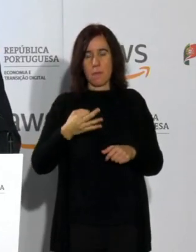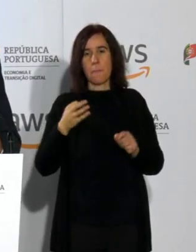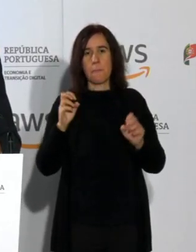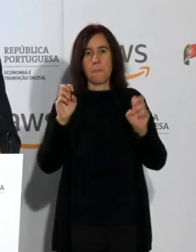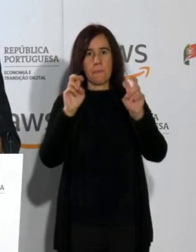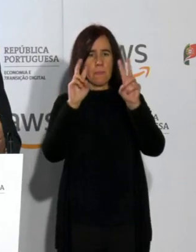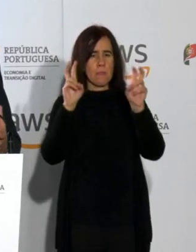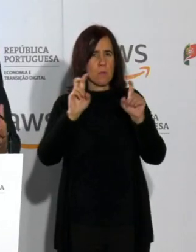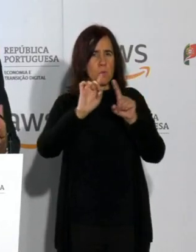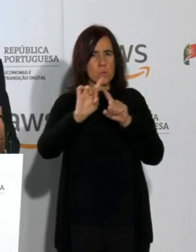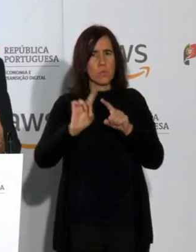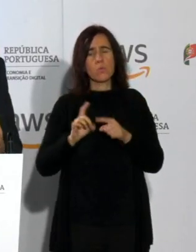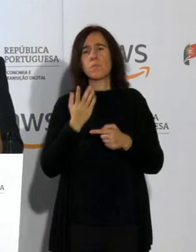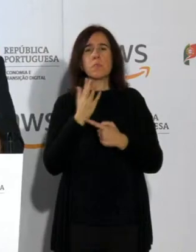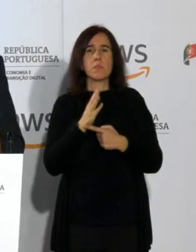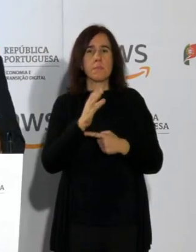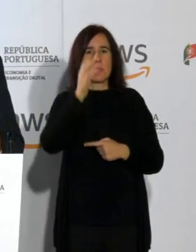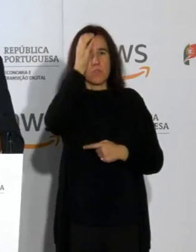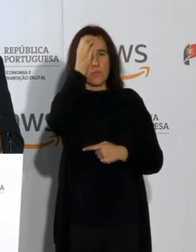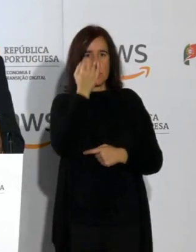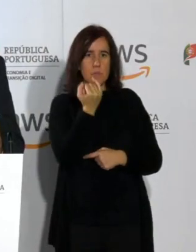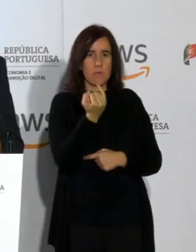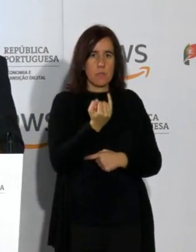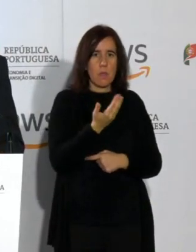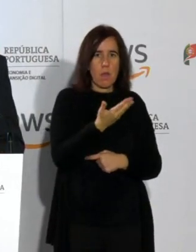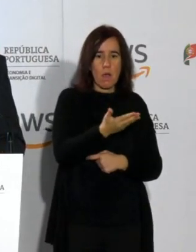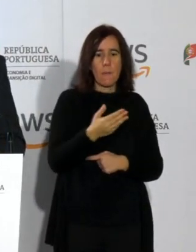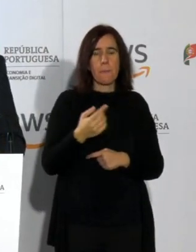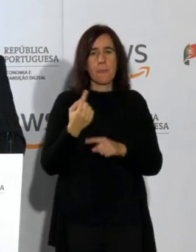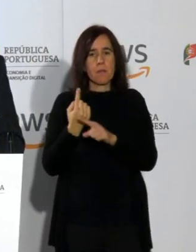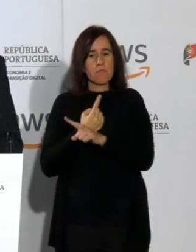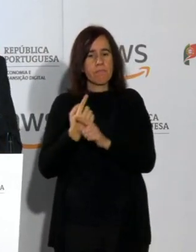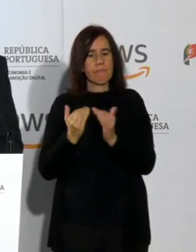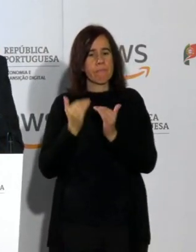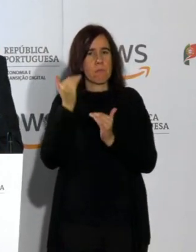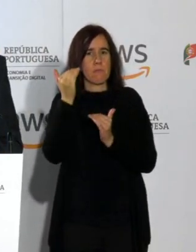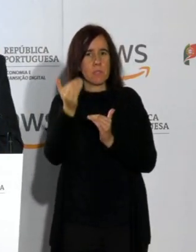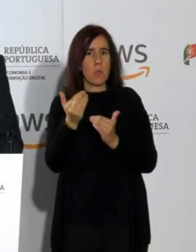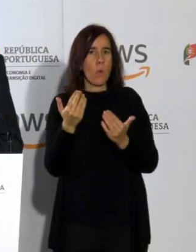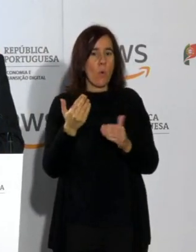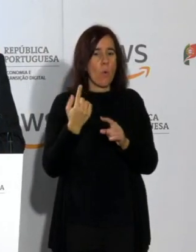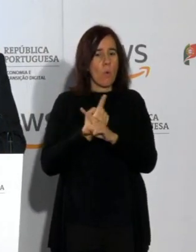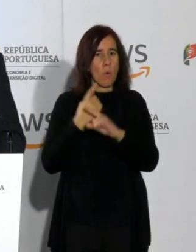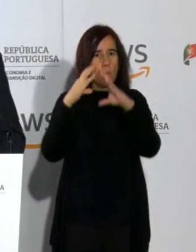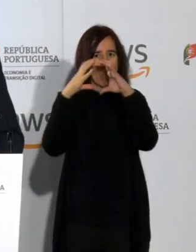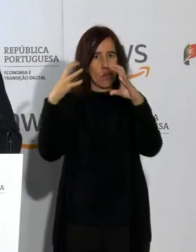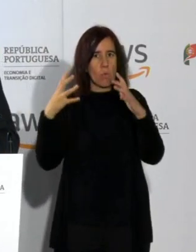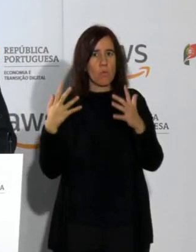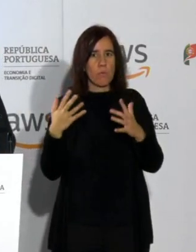matérias diversas, como inteligência artificial, computação avançada ou computação em nuvem,